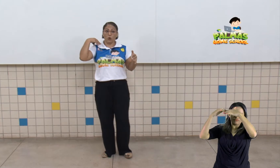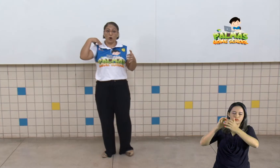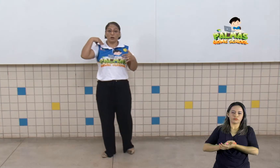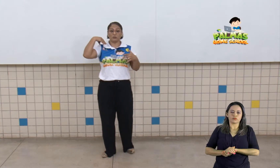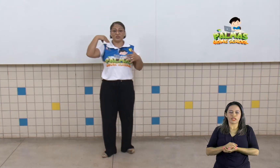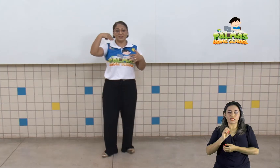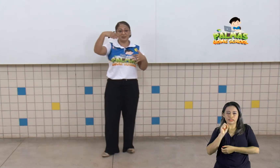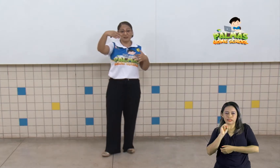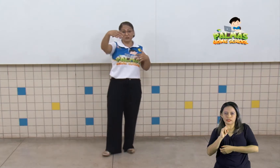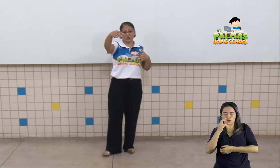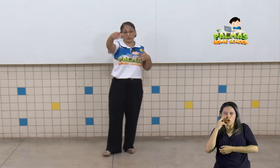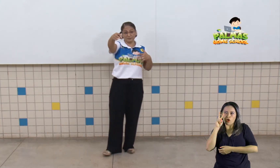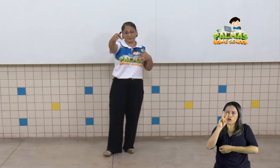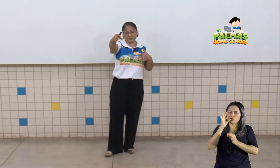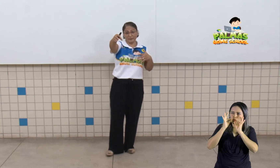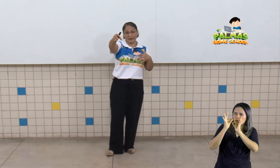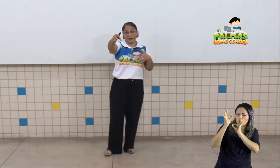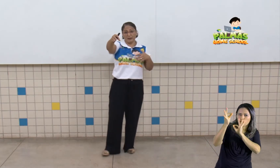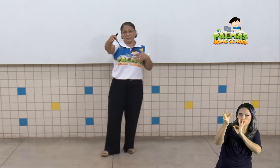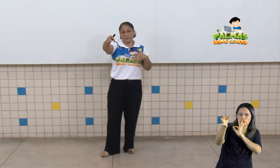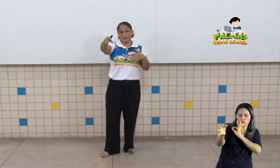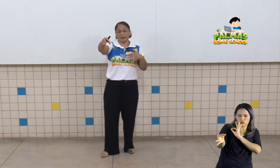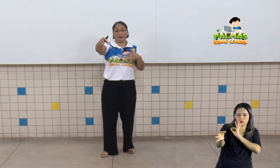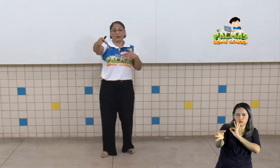se eu olho distante,